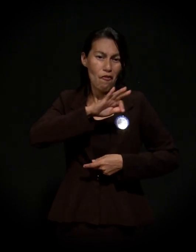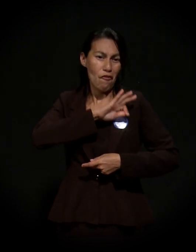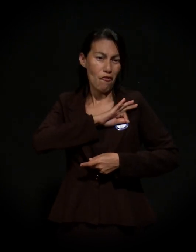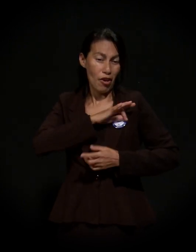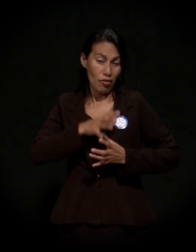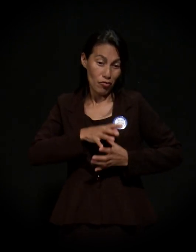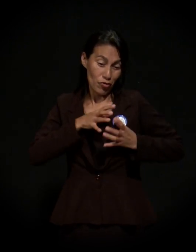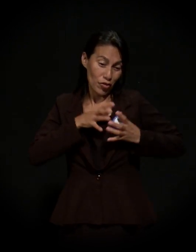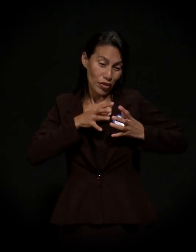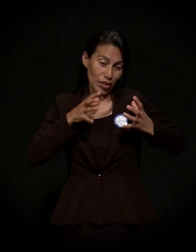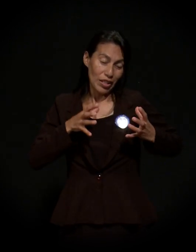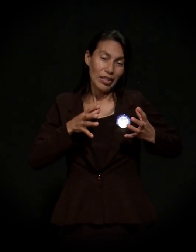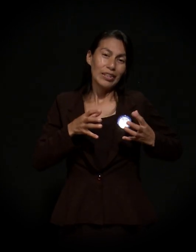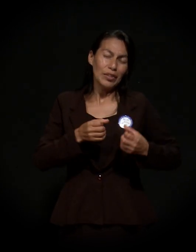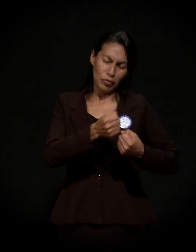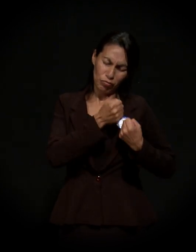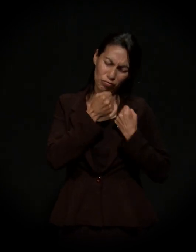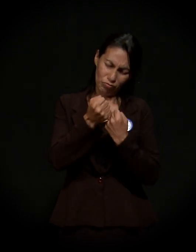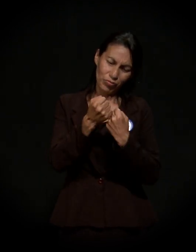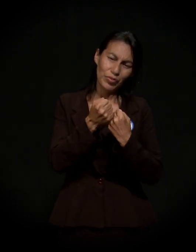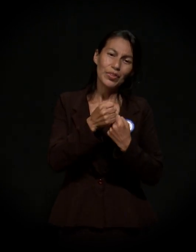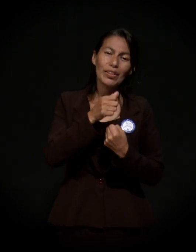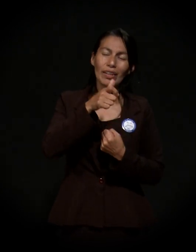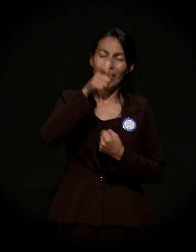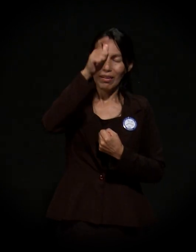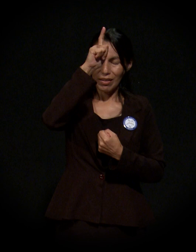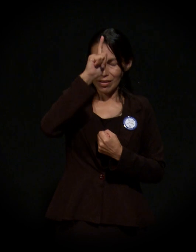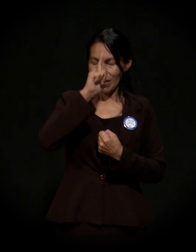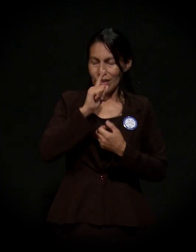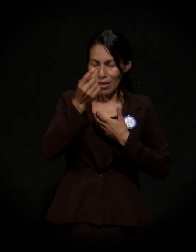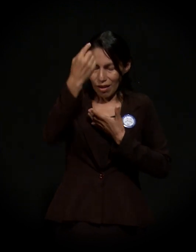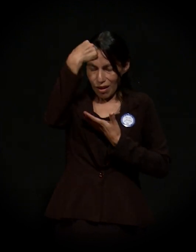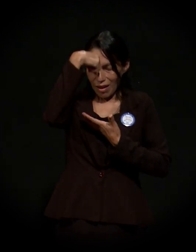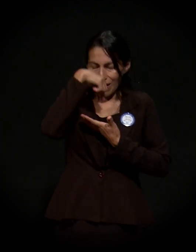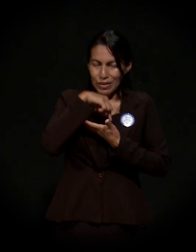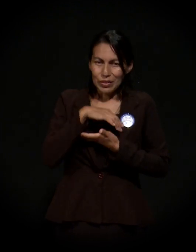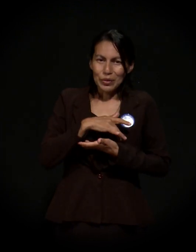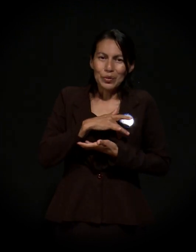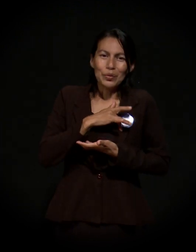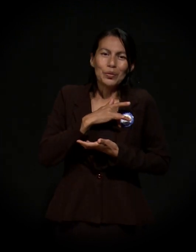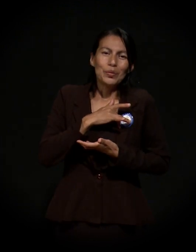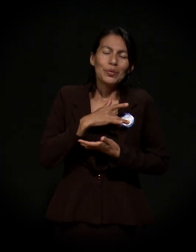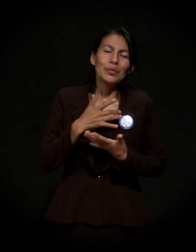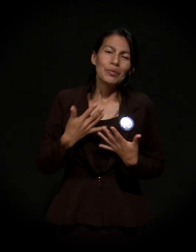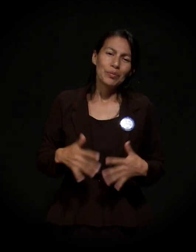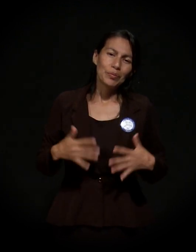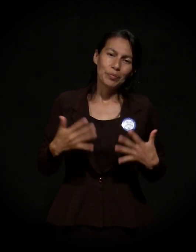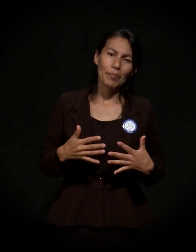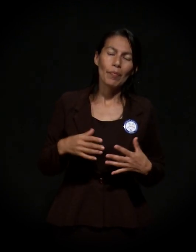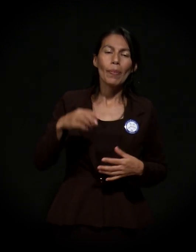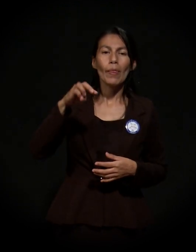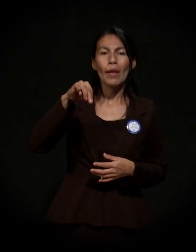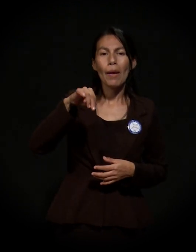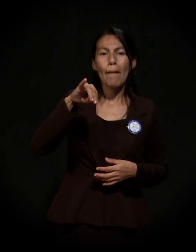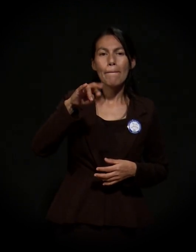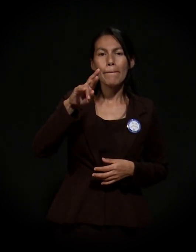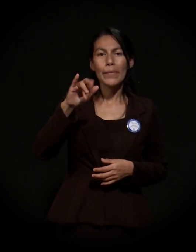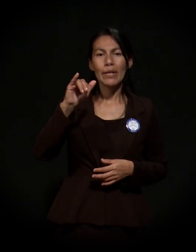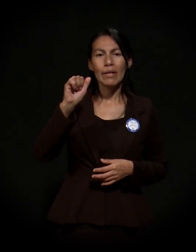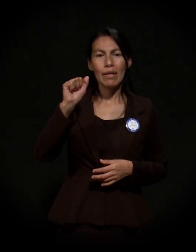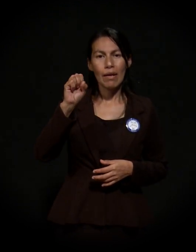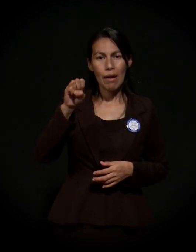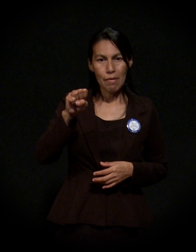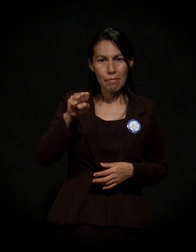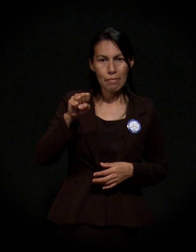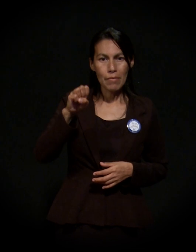porque fortalece nuestra fe y alimenta nuestro espíritu. Miriam Rodríguez pide oración